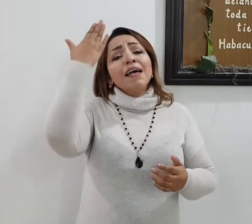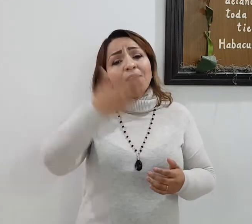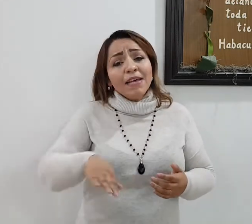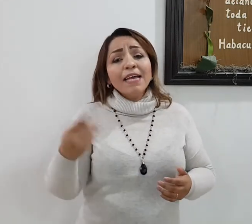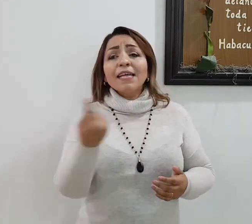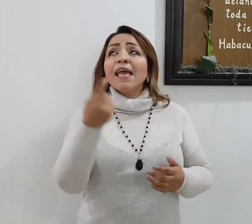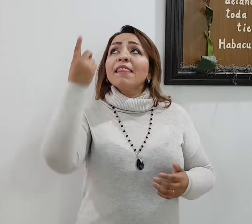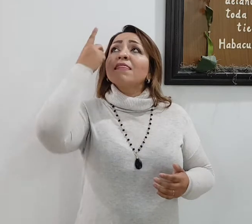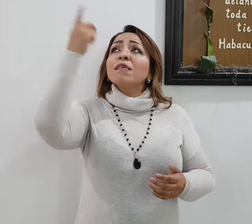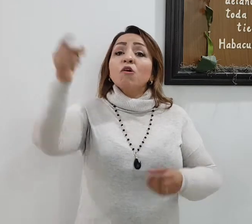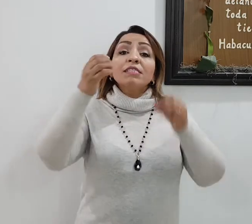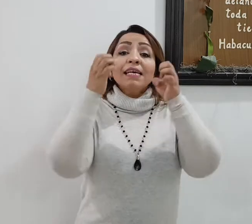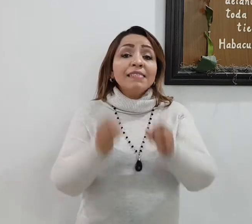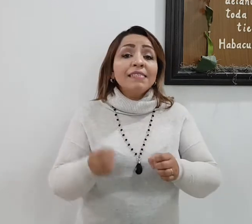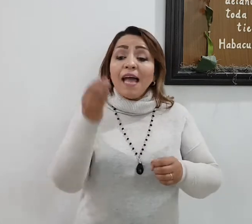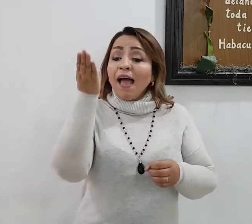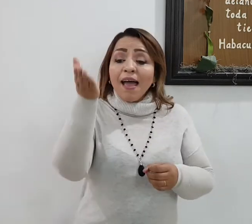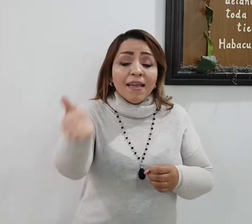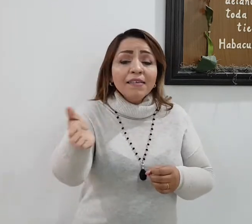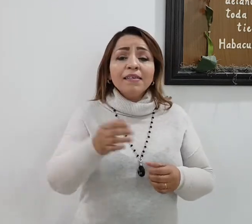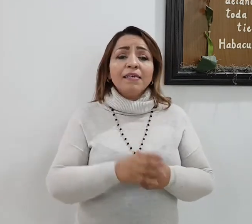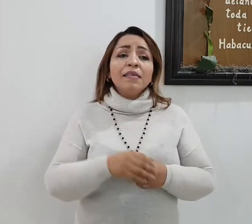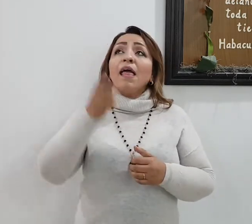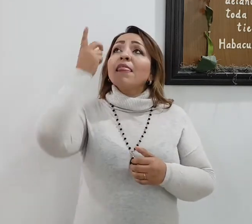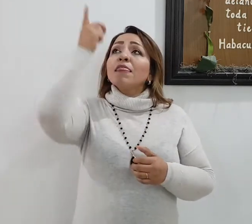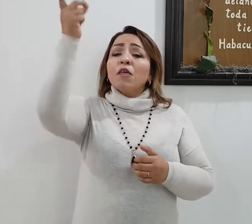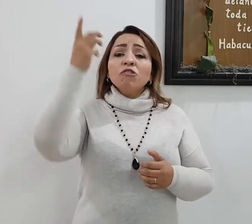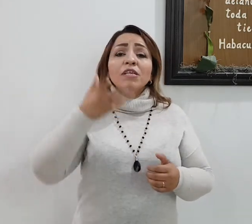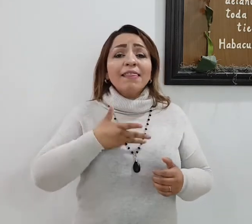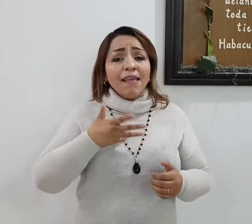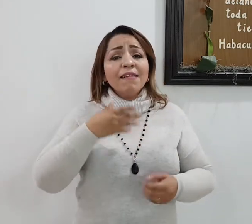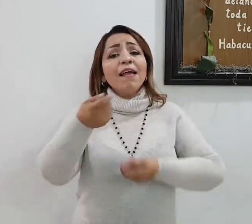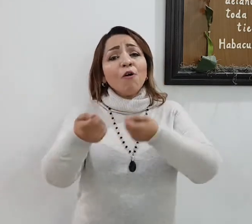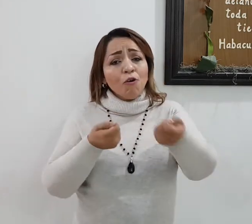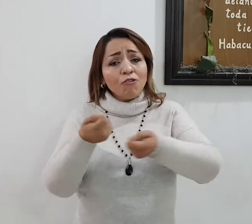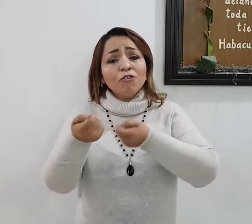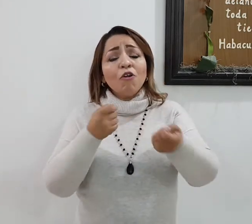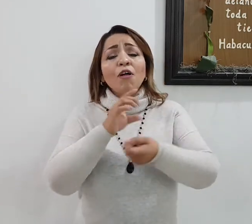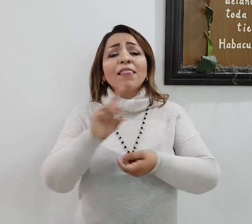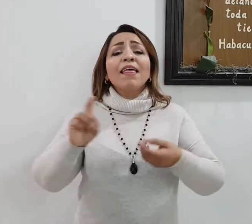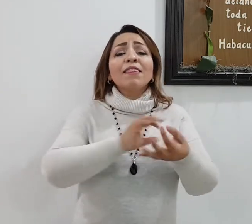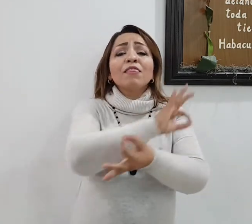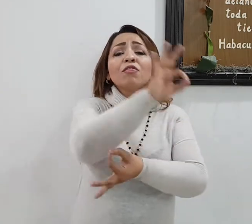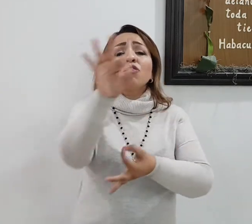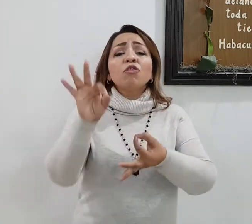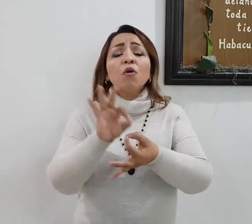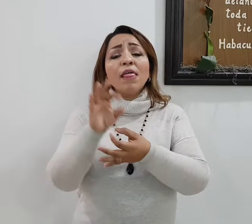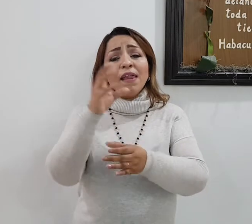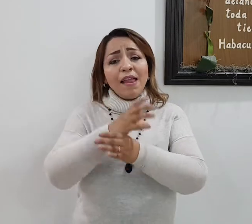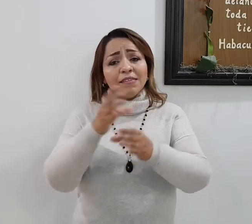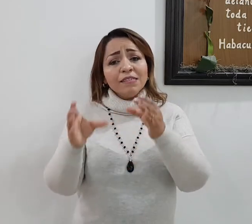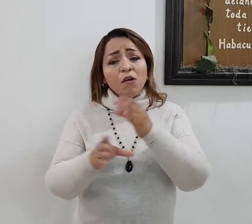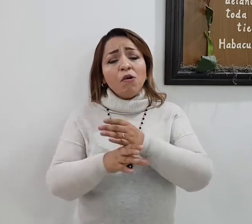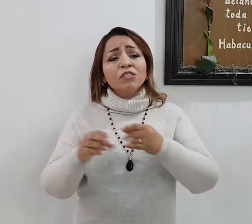manera, sabiendo que Dios tiene el control de las cosas. Yo tengo que hacer una parte, que es confiar en el Señor. Dios hace lo más